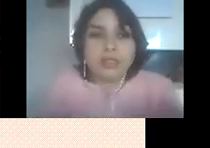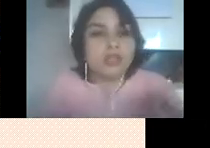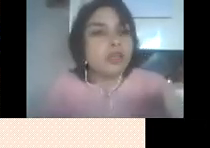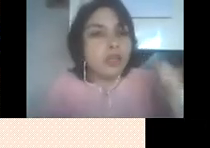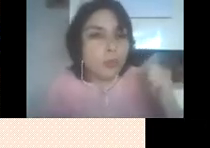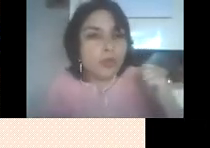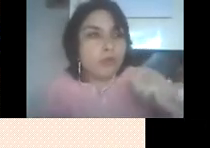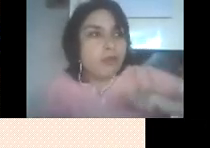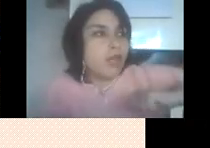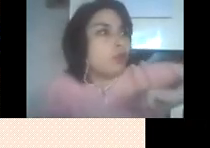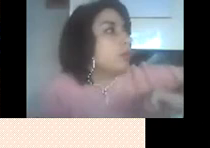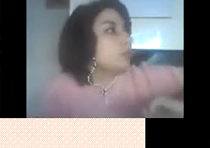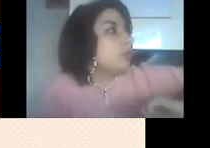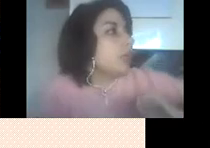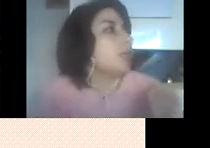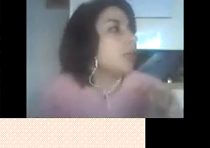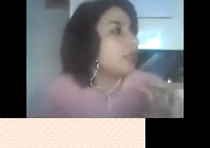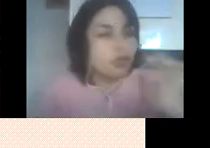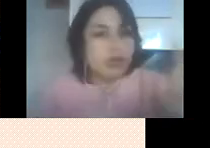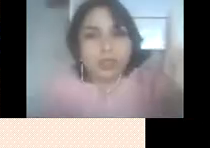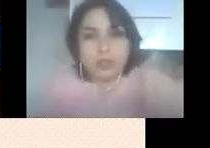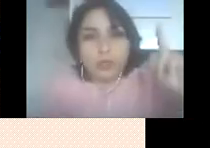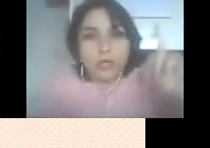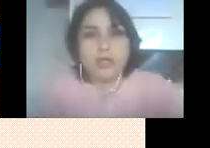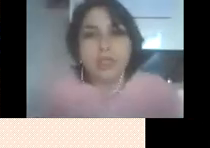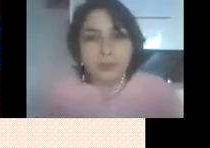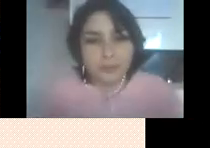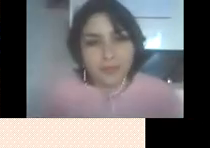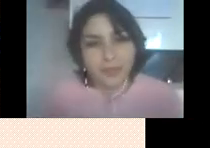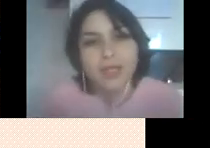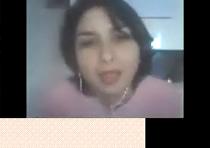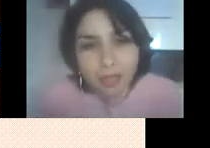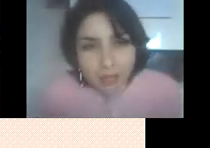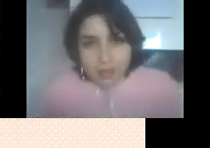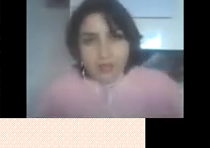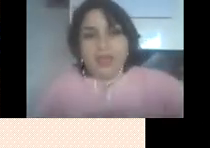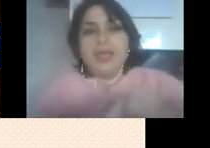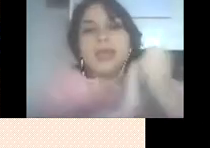frágiles. Yo que no le puedo pedir un favor, hay dos personas que quieren ingresar y no alcanzo a ponerla en mi casa.